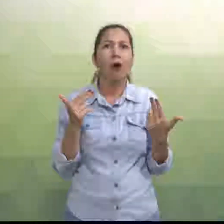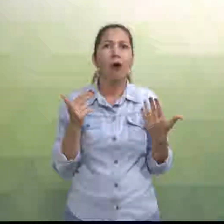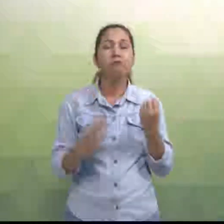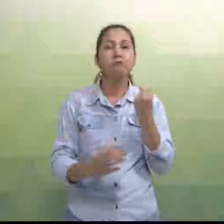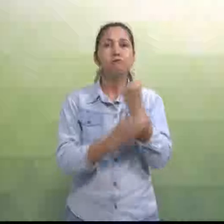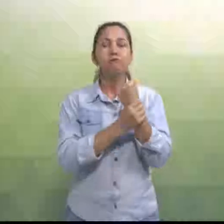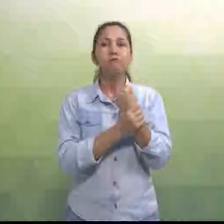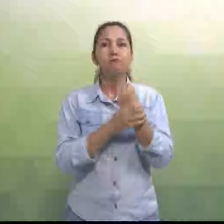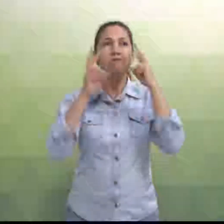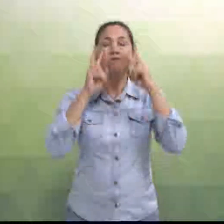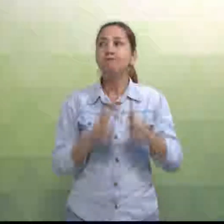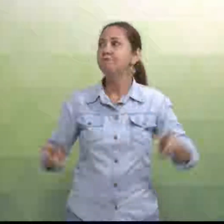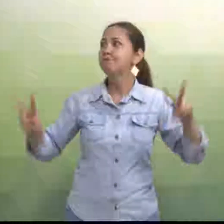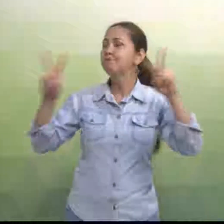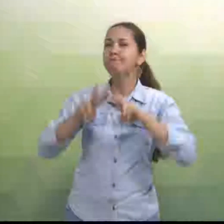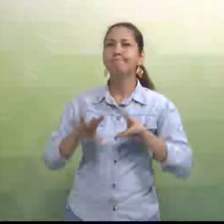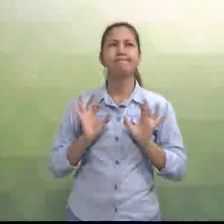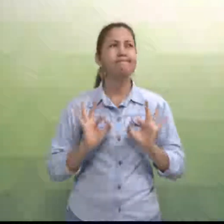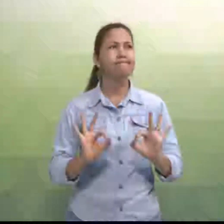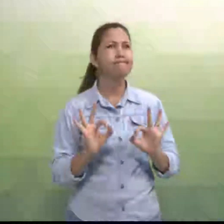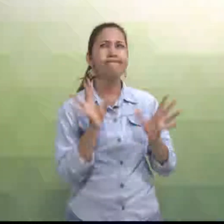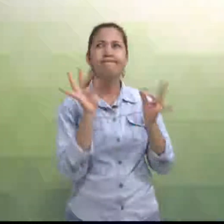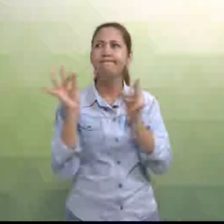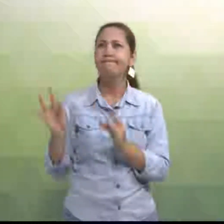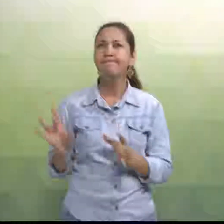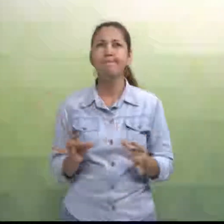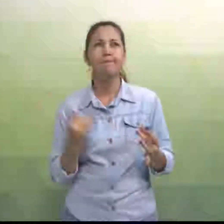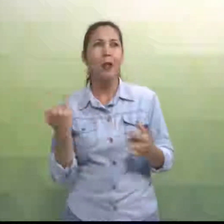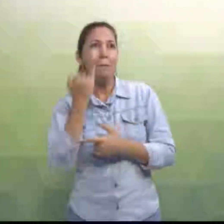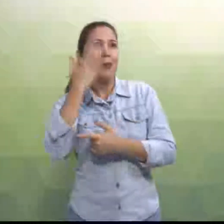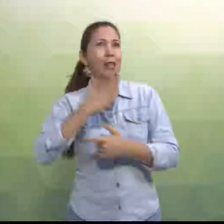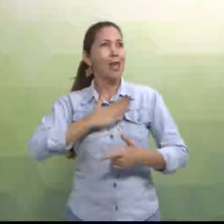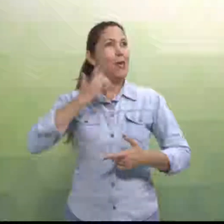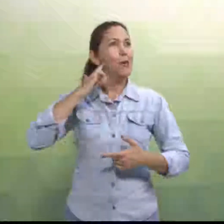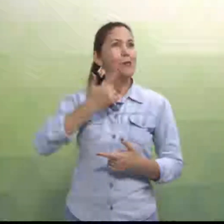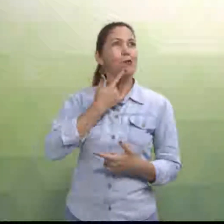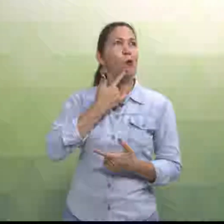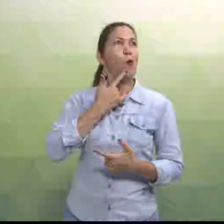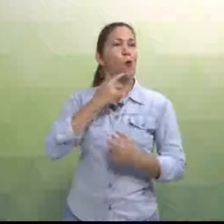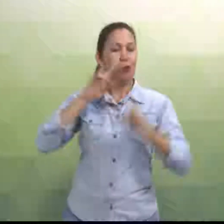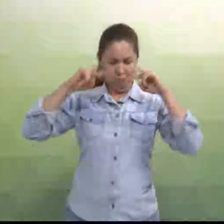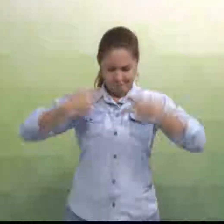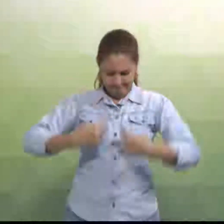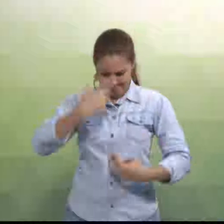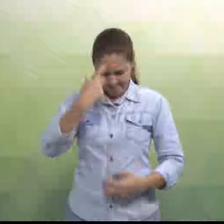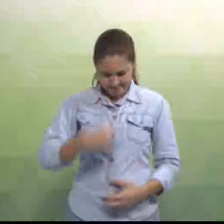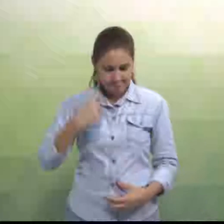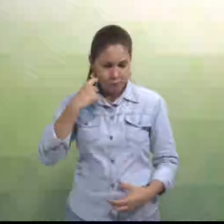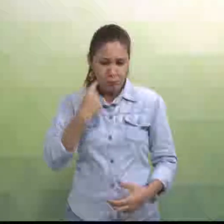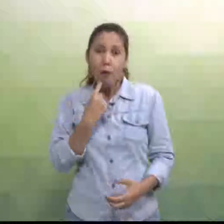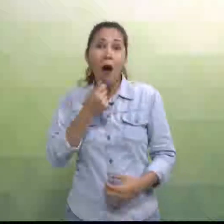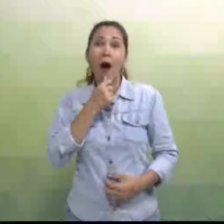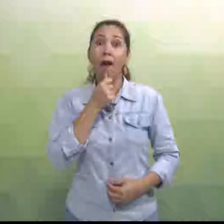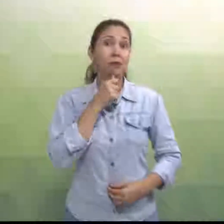Essa criança, ela não tem segurança, ela não percebe os aspectos visuais, ela não sabe que ela é